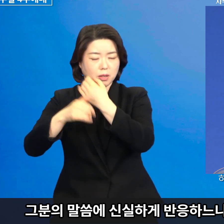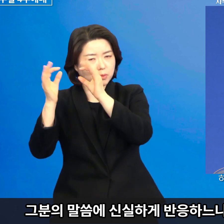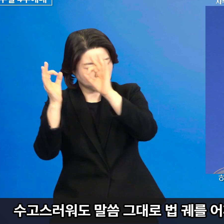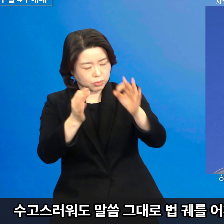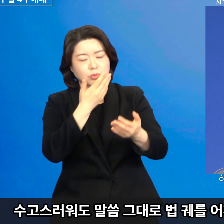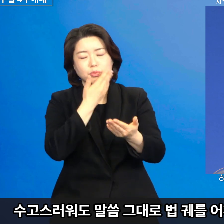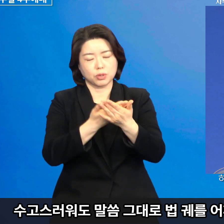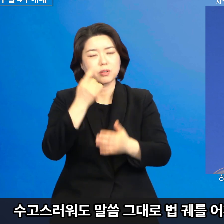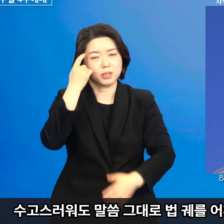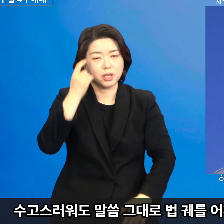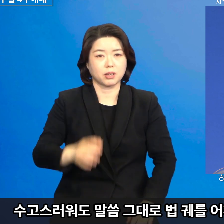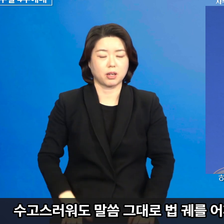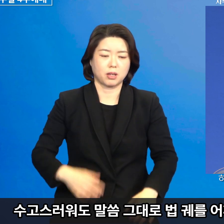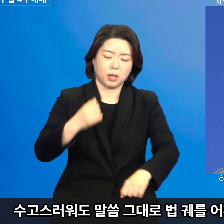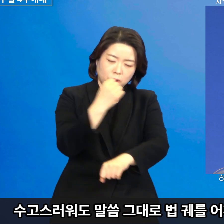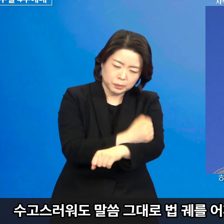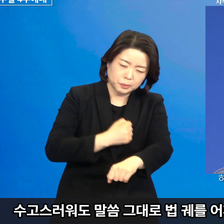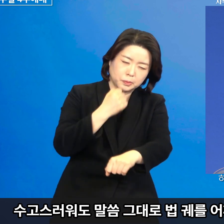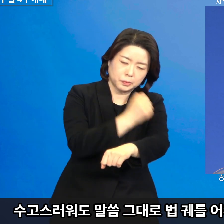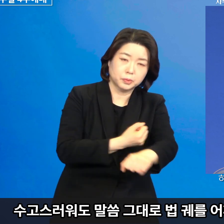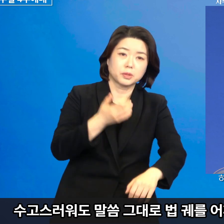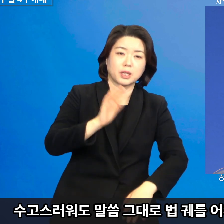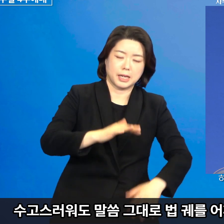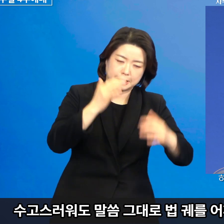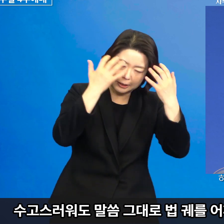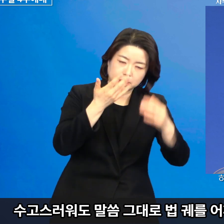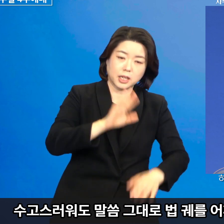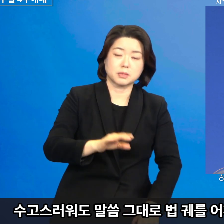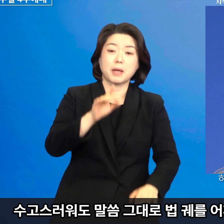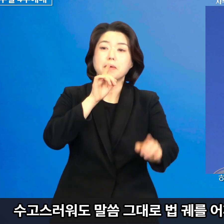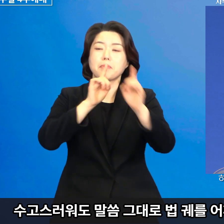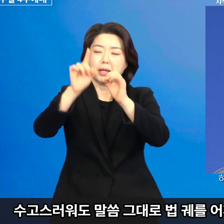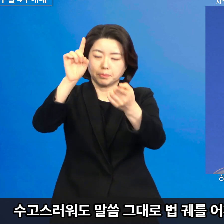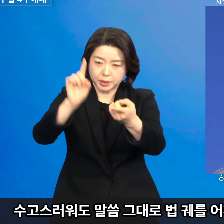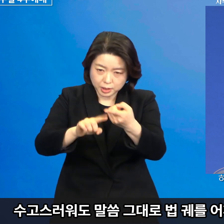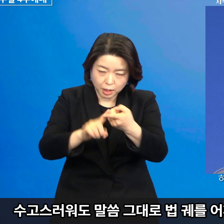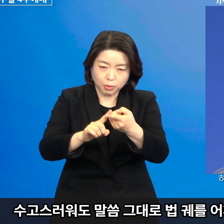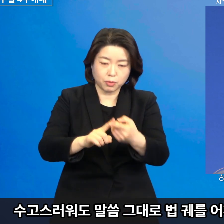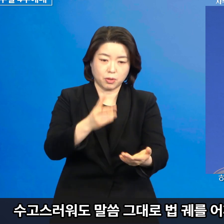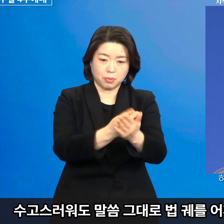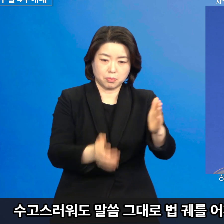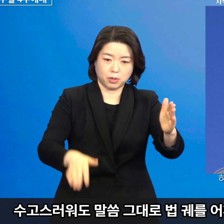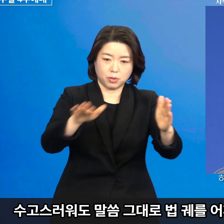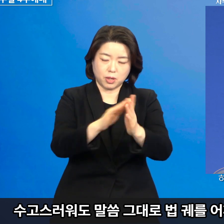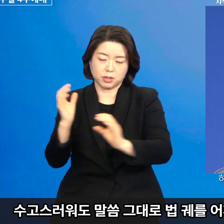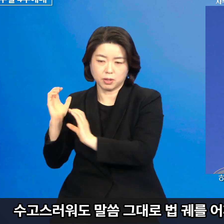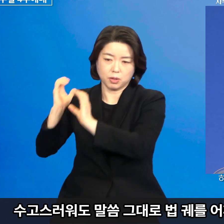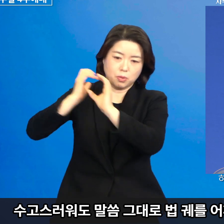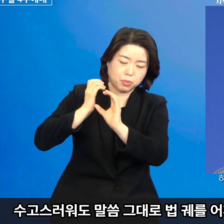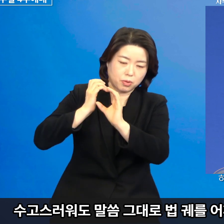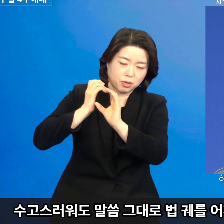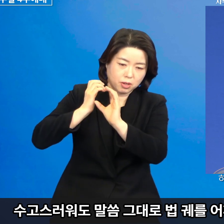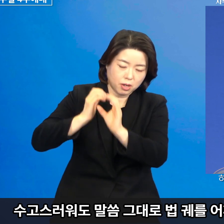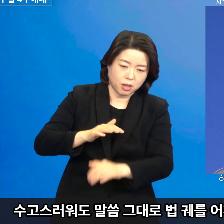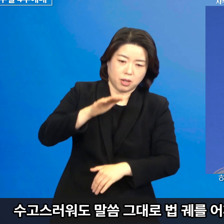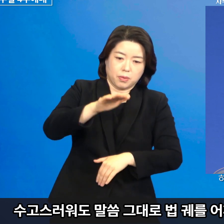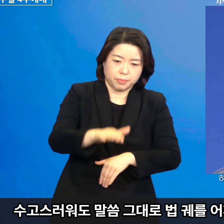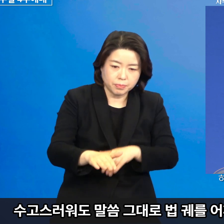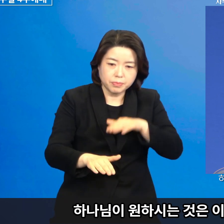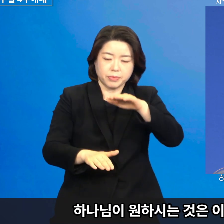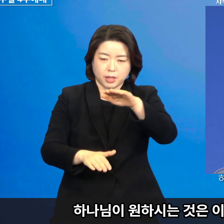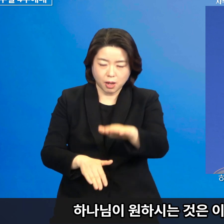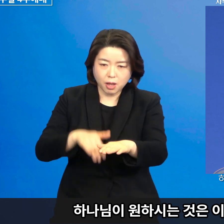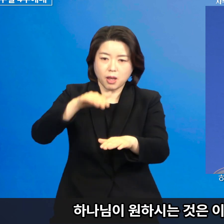것이죠. 수고스러워도 말씀 그대로 법궤를 어깨에 메고 한 걸음 한 걸음